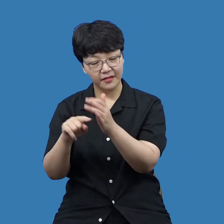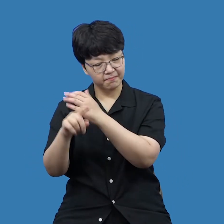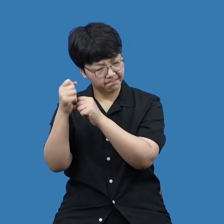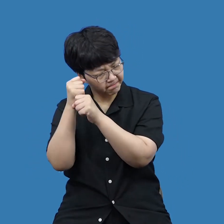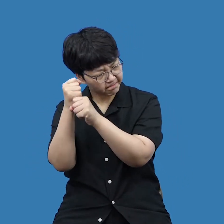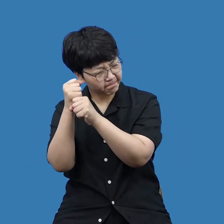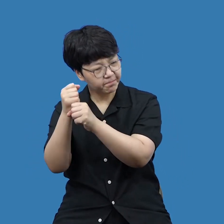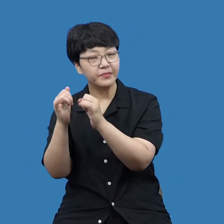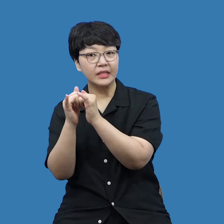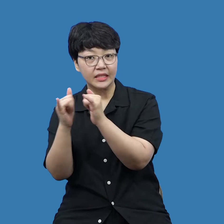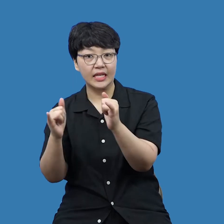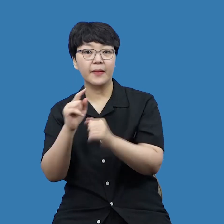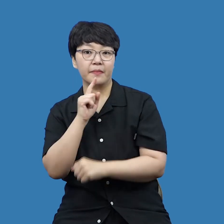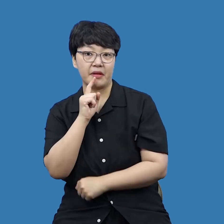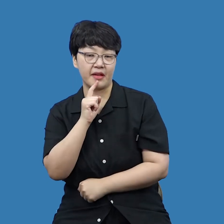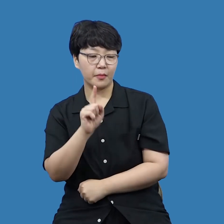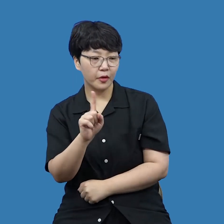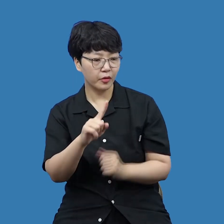것이다, 이런 말을 했습니다.